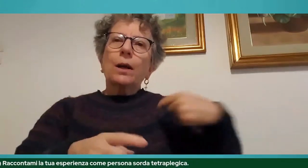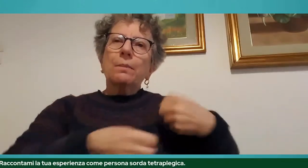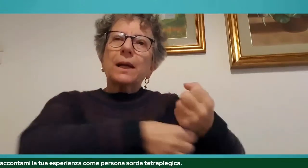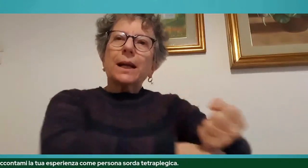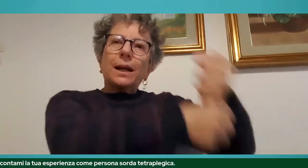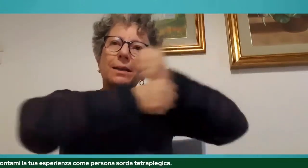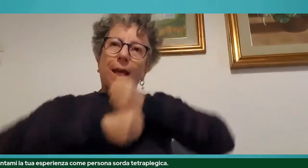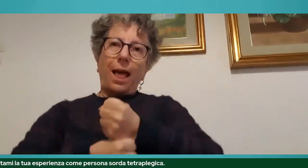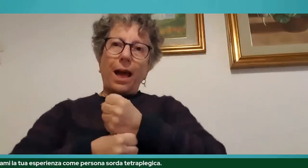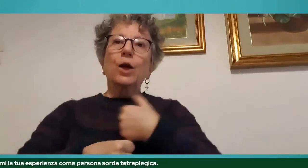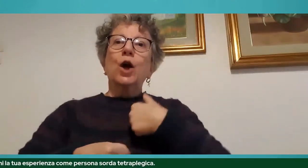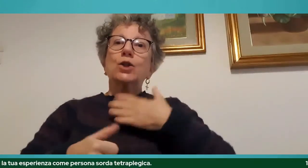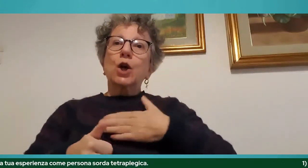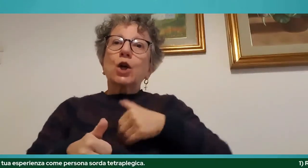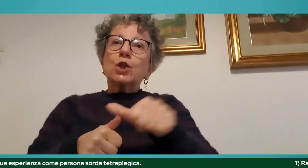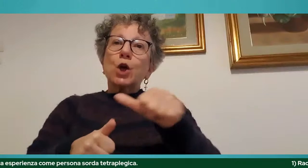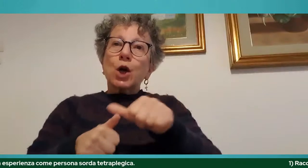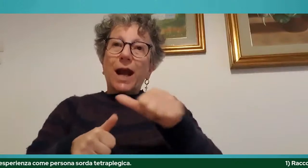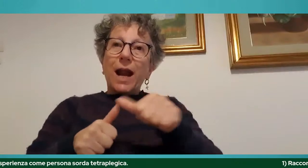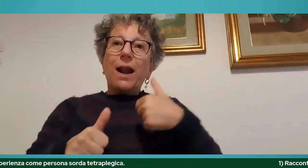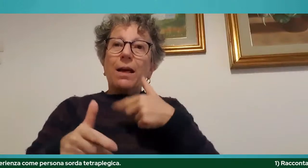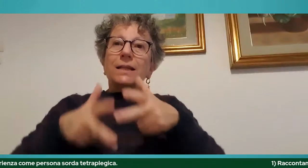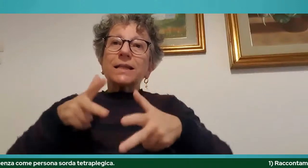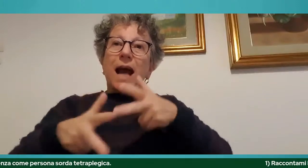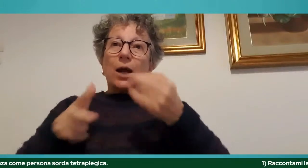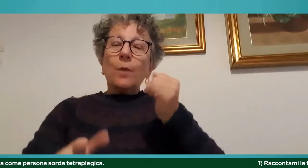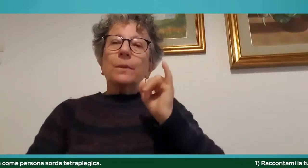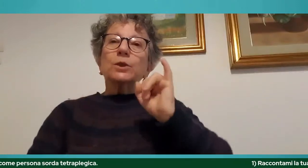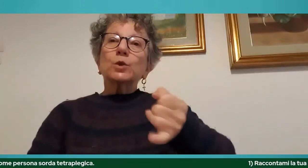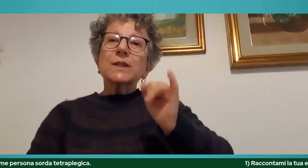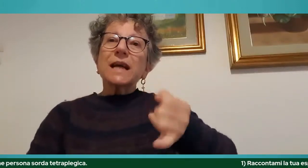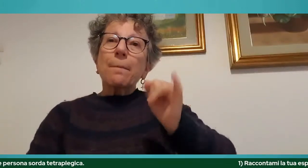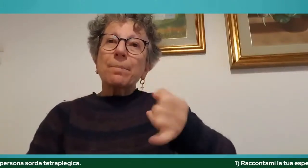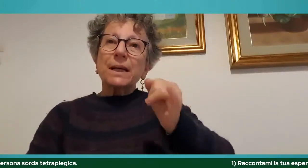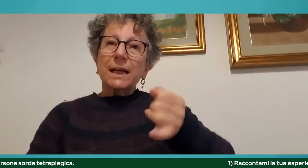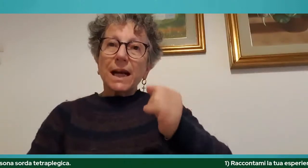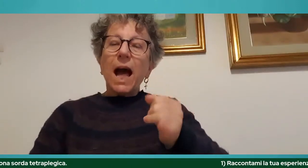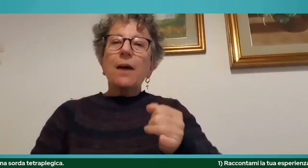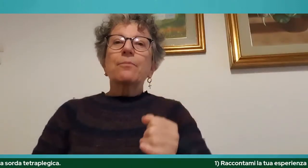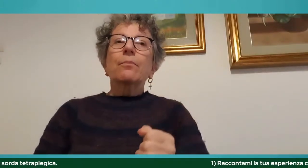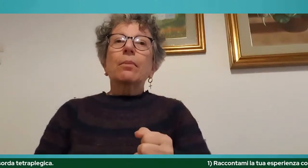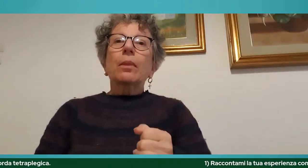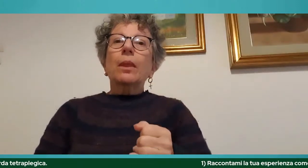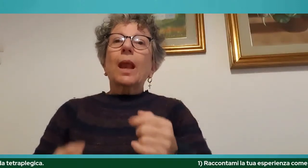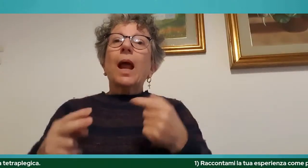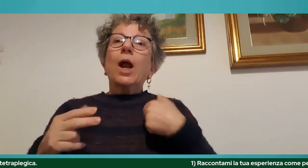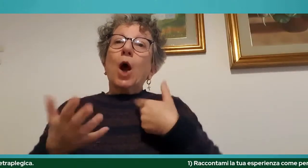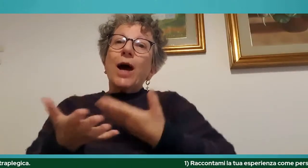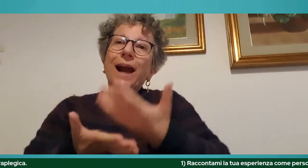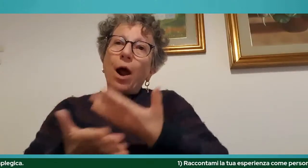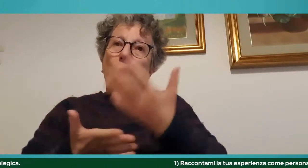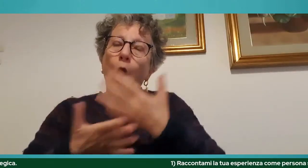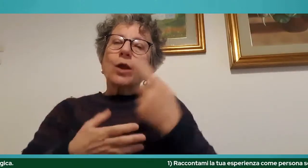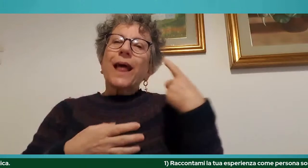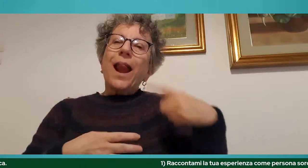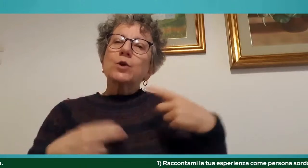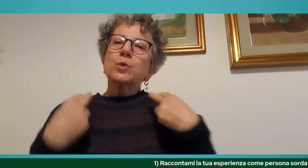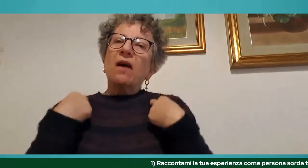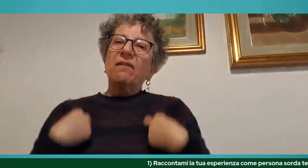norm enag son soren sana o japan no era con no